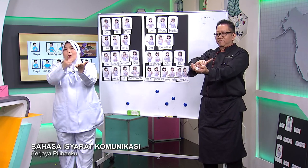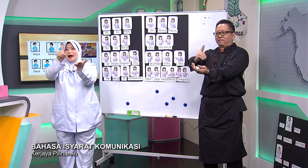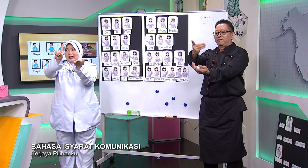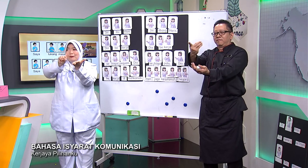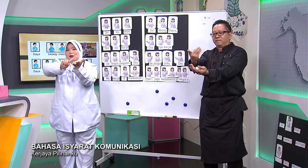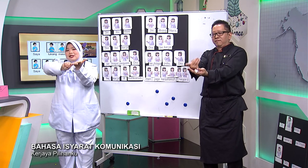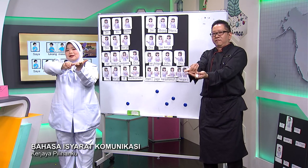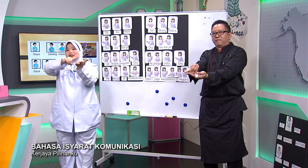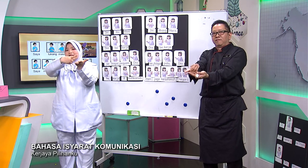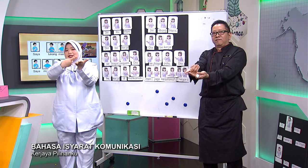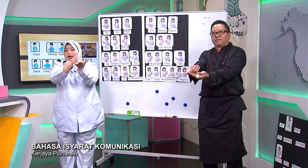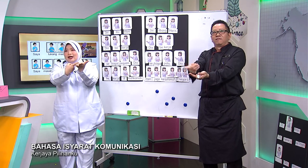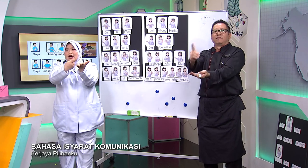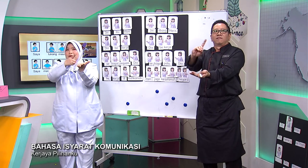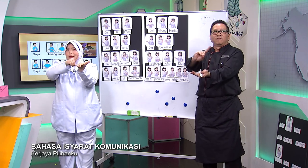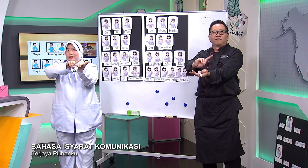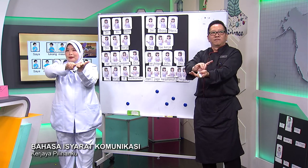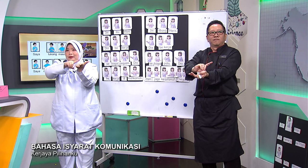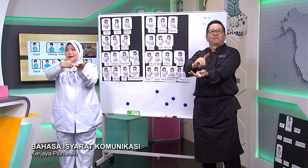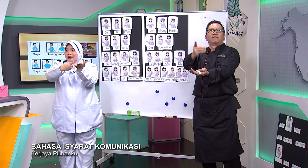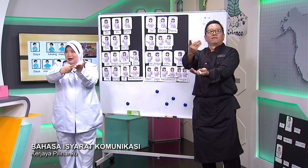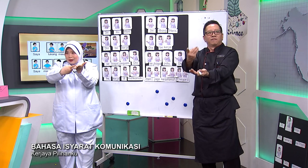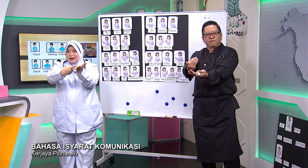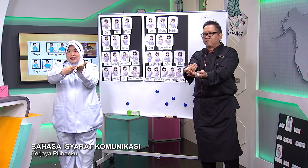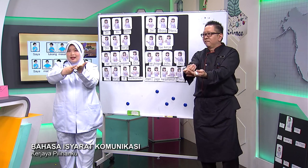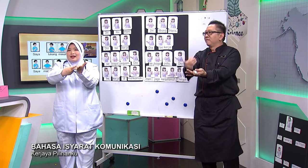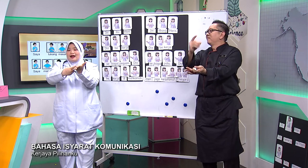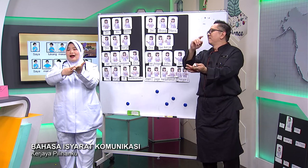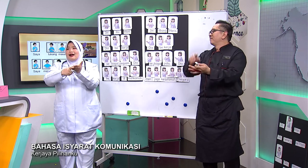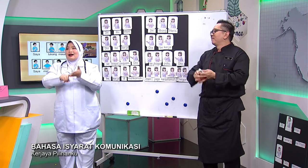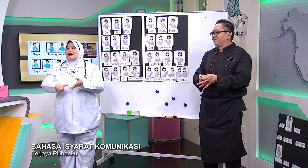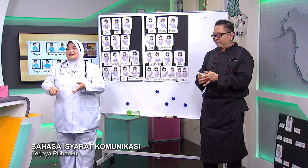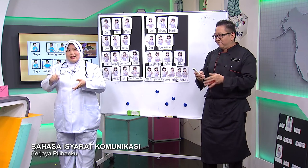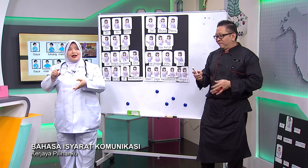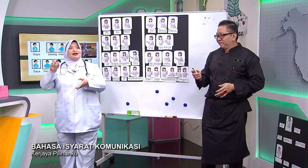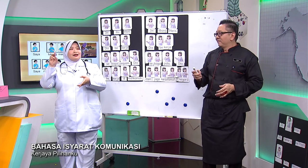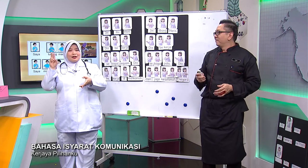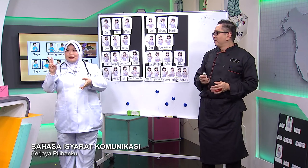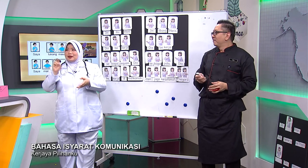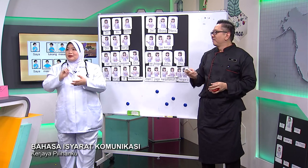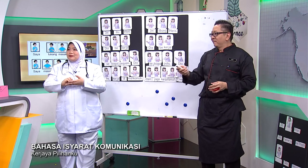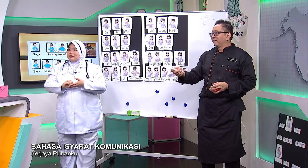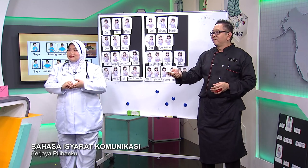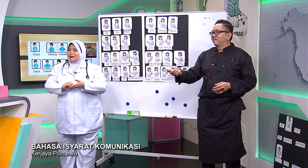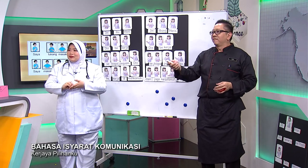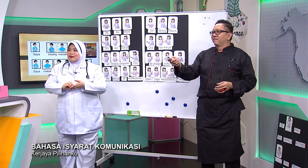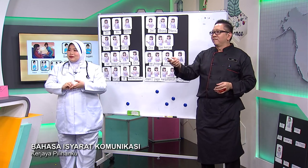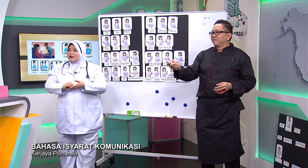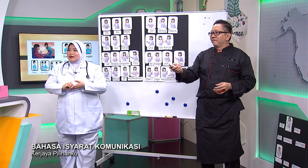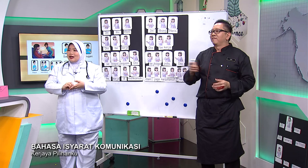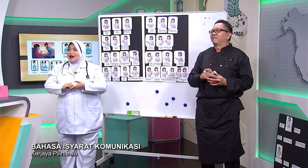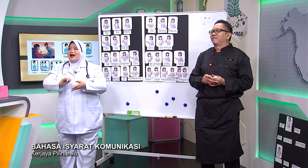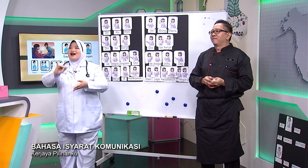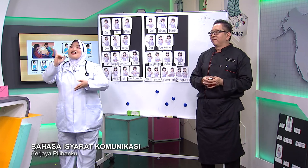dapur. Dapur macam ni. Dapur. Okey? Sekarang yang kedua. Yang